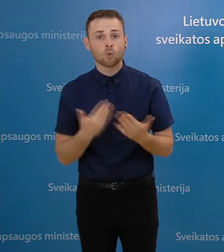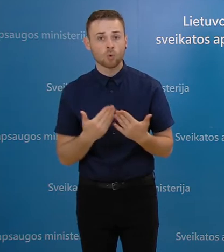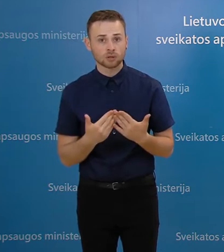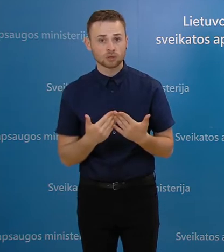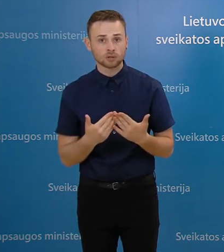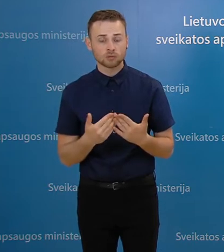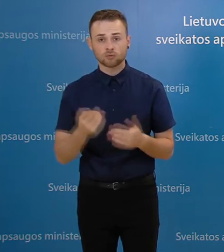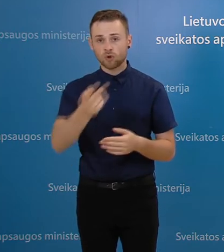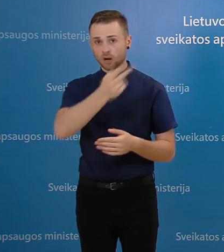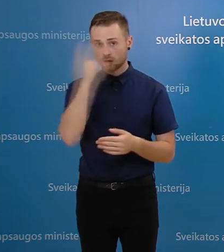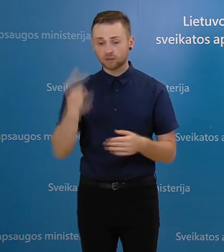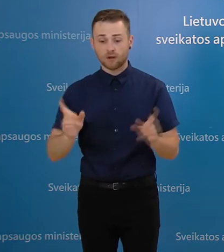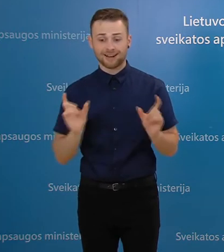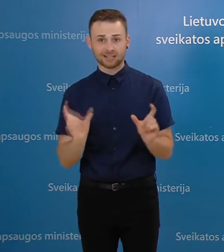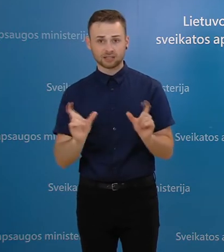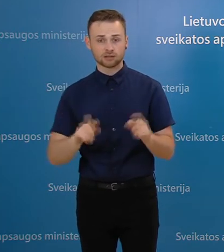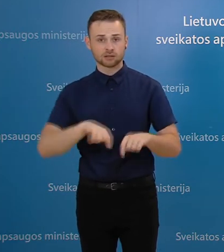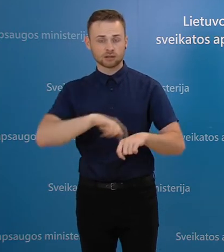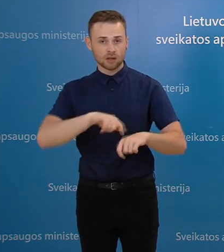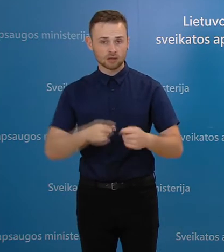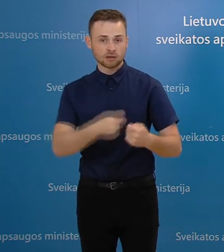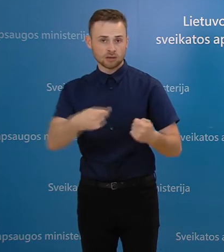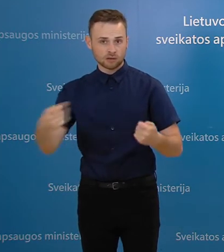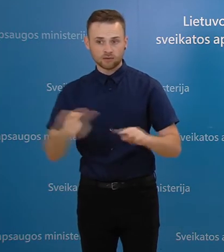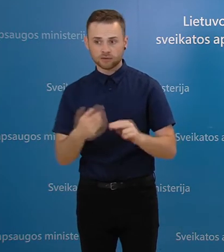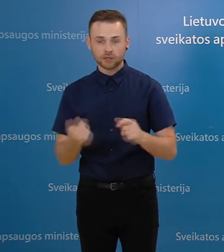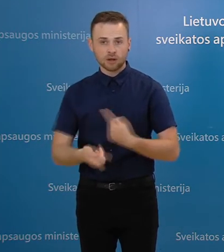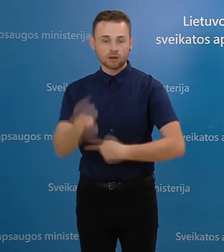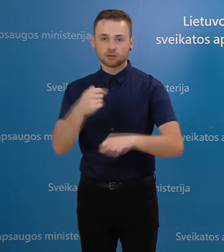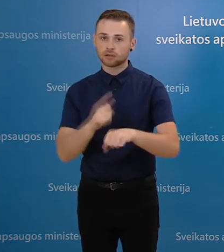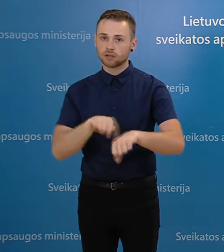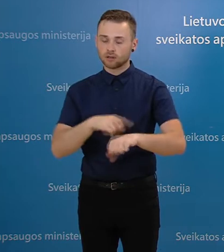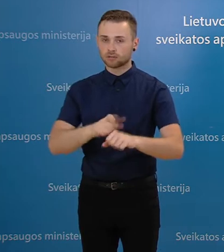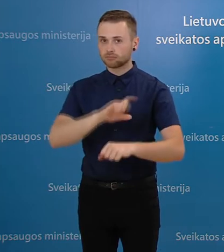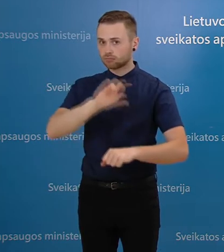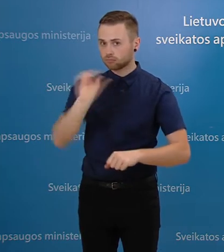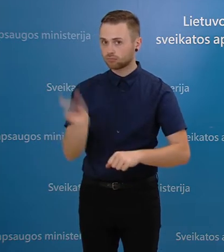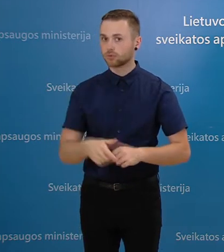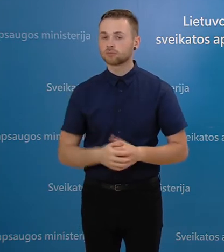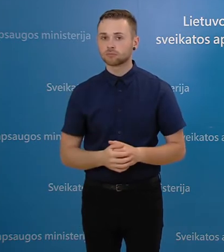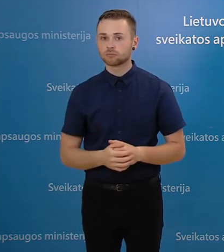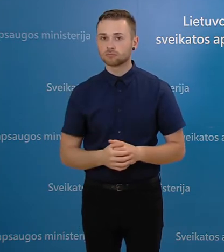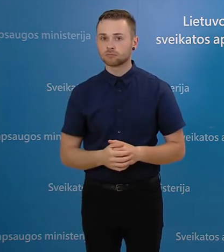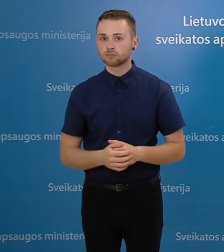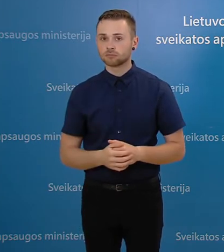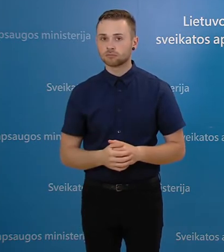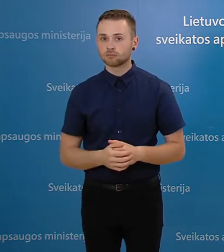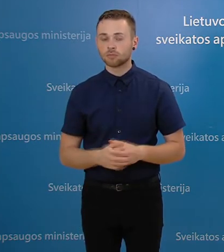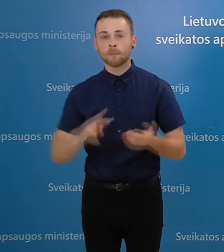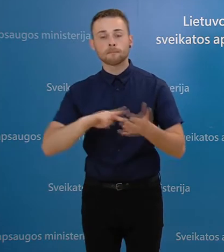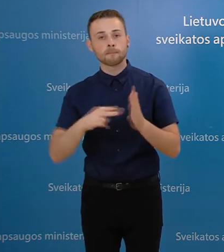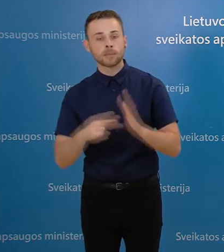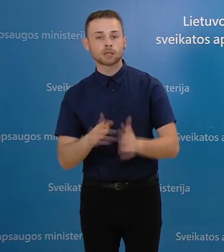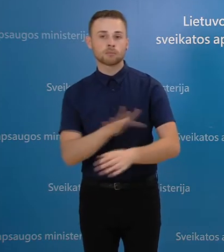dar yra įvestas karantinas ir kad reikia daugiau laiko pasiruošti. Galbūt bus pratestas terminas gydymo įstaigoms dėl planinių